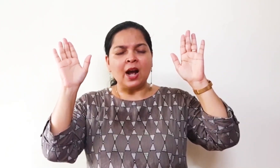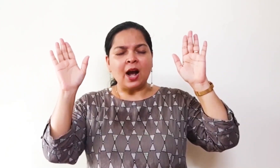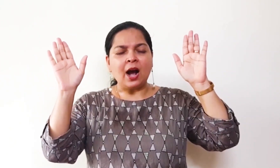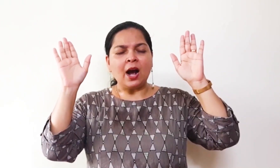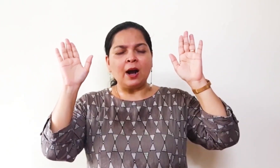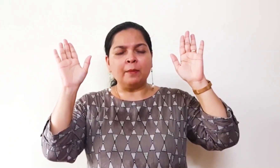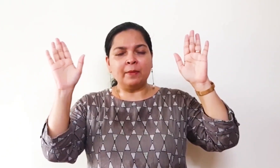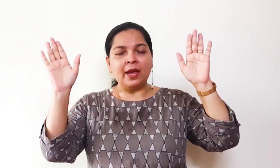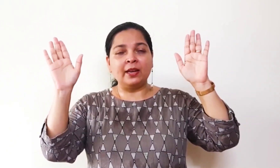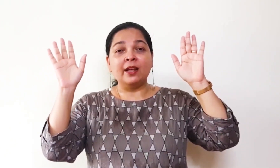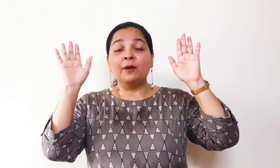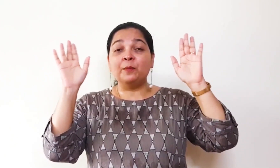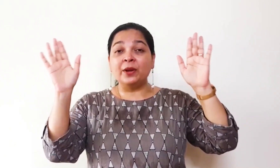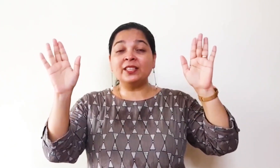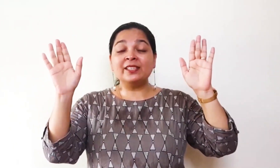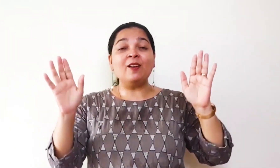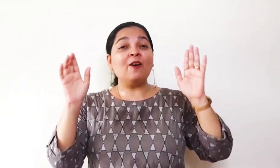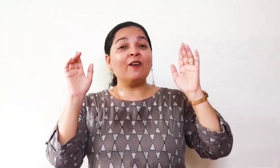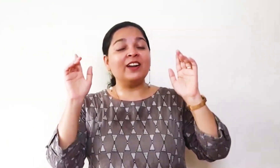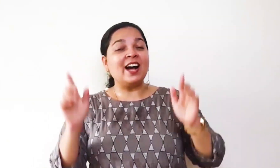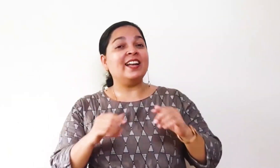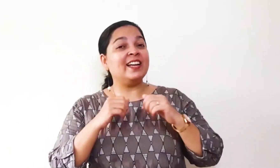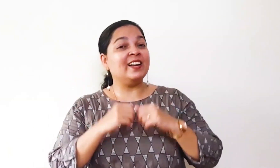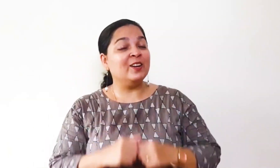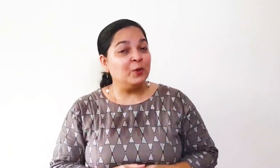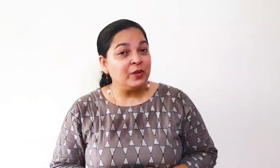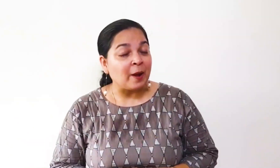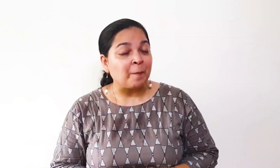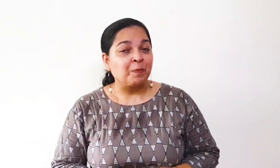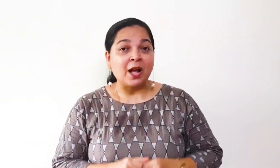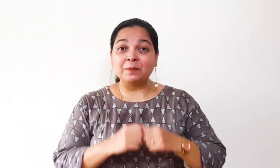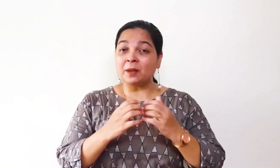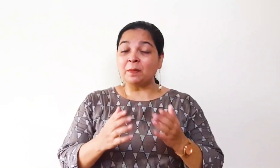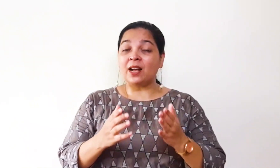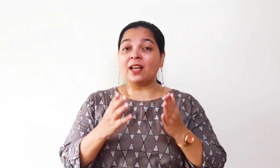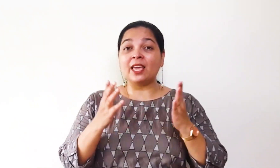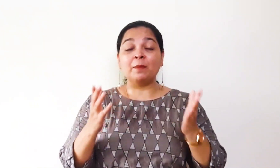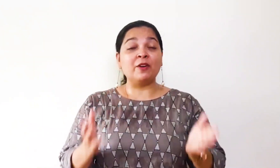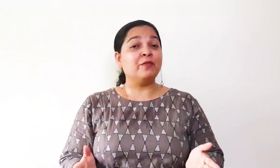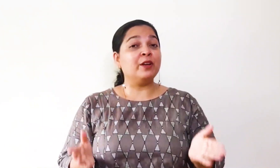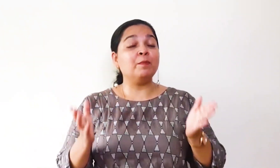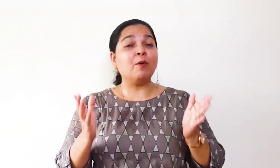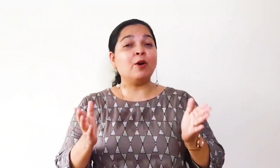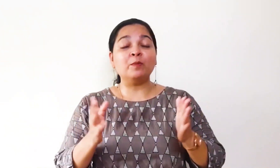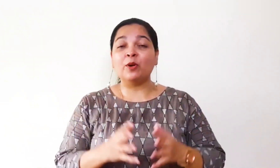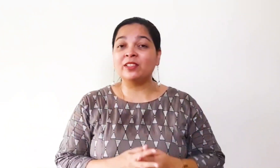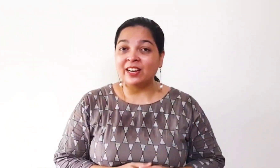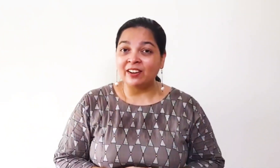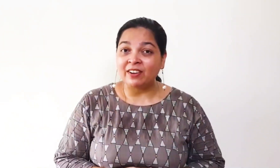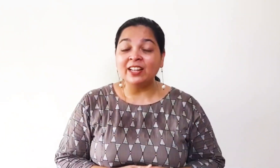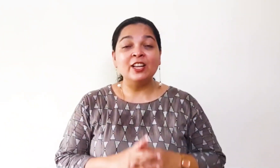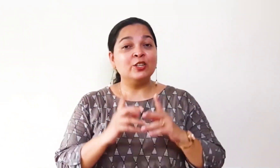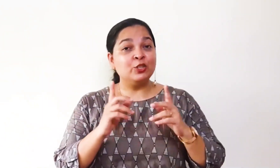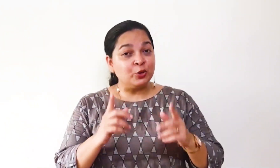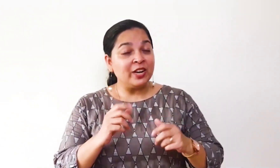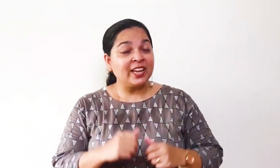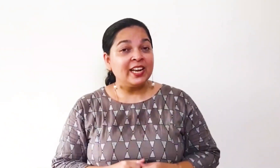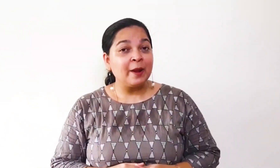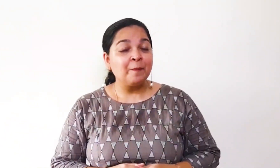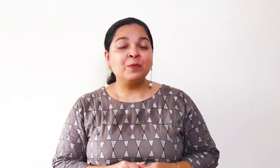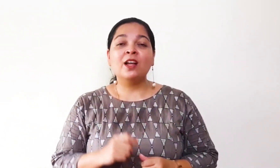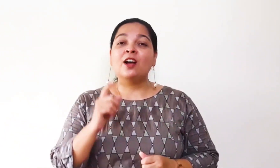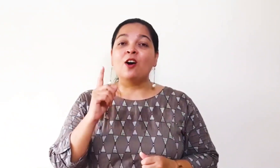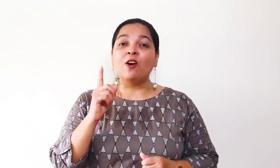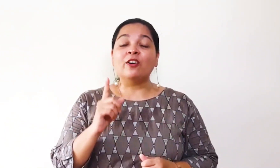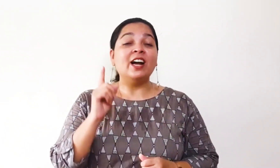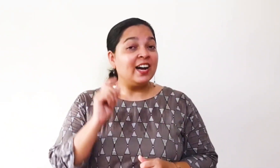में, आमेन। प्रेज द लॉर्ड, हालेलुया। आप सबका एक बार फिर बहुत बहुत धन्यवाद जुड़ने के